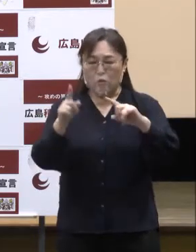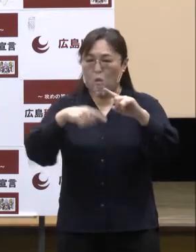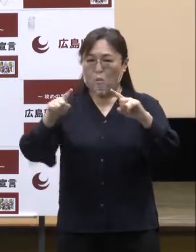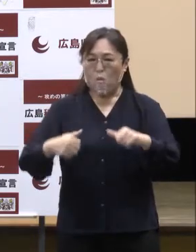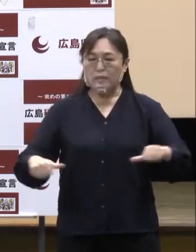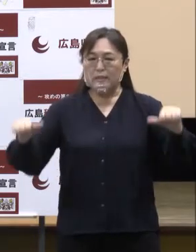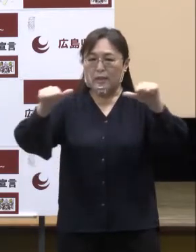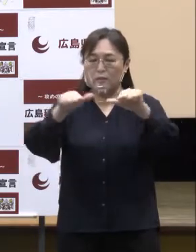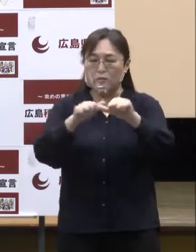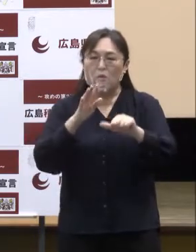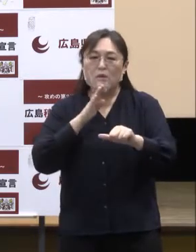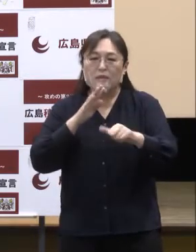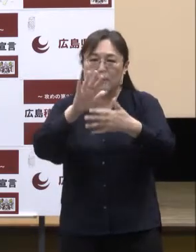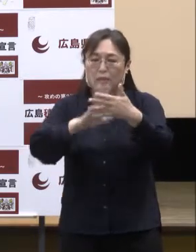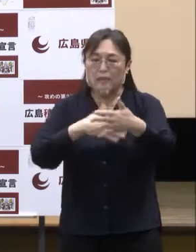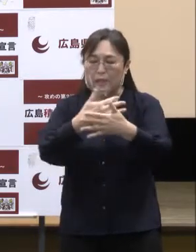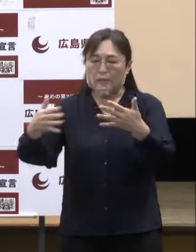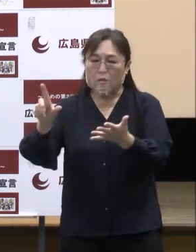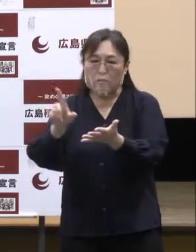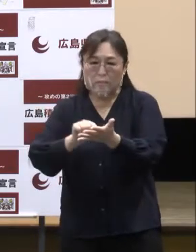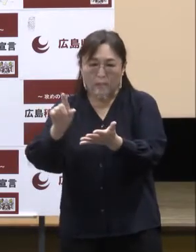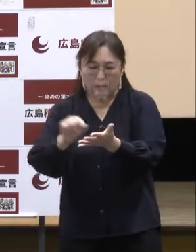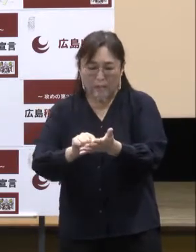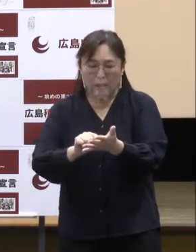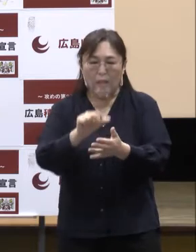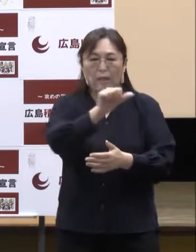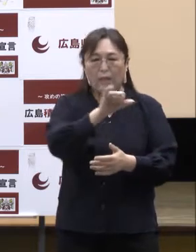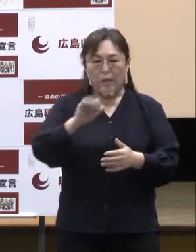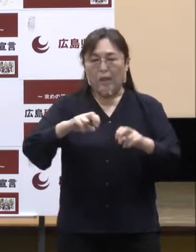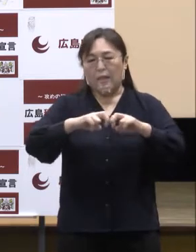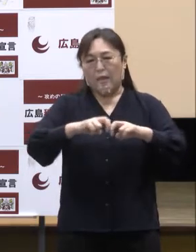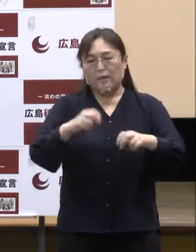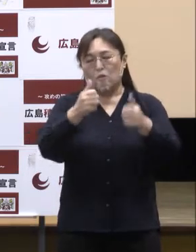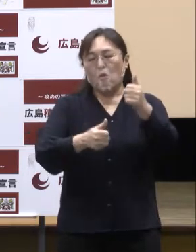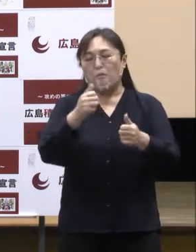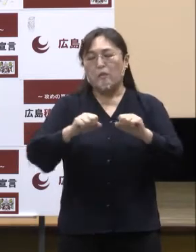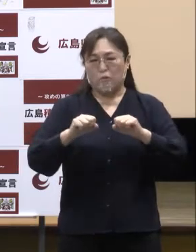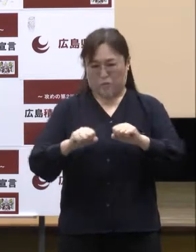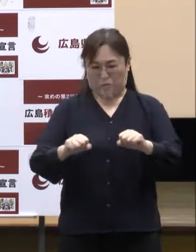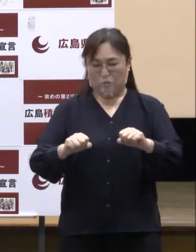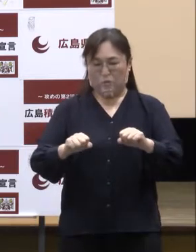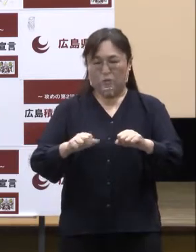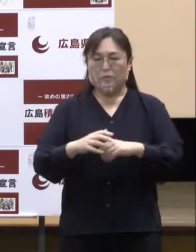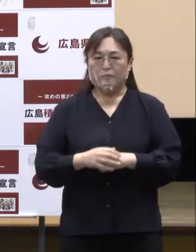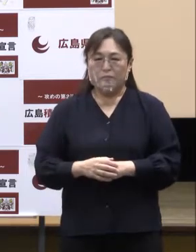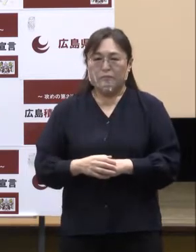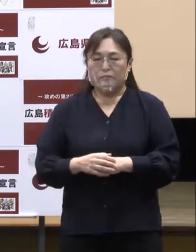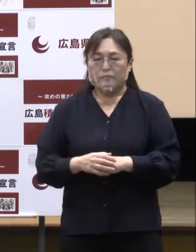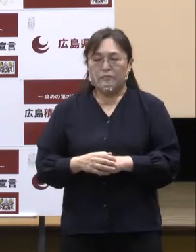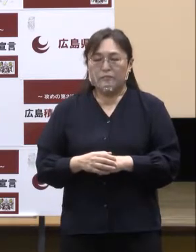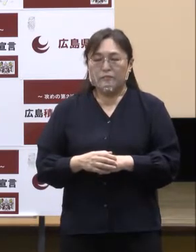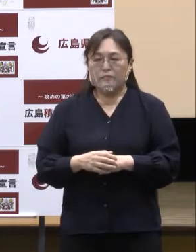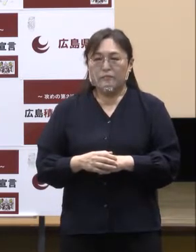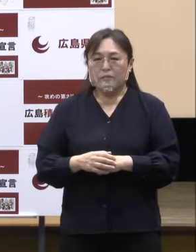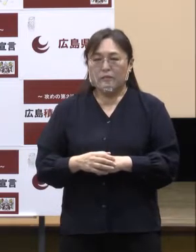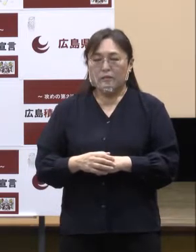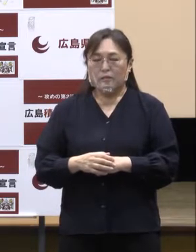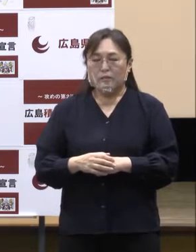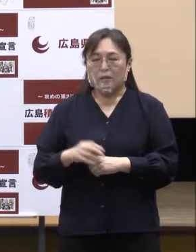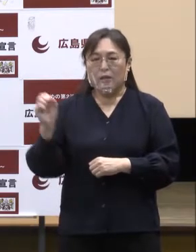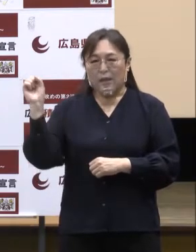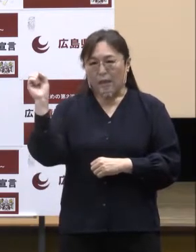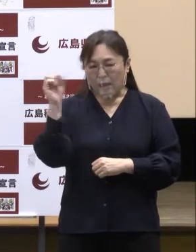た配球予測 AI 開発コンペ、広島クエストプロ野球配球予測 AI 開発コンペティ